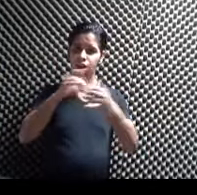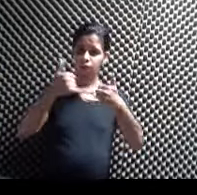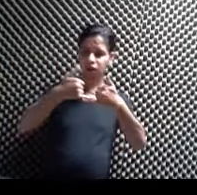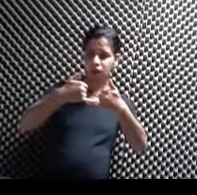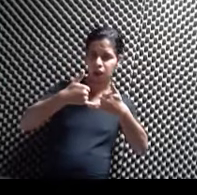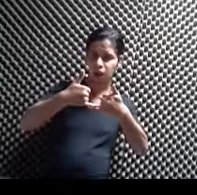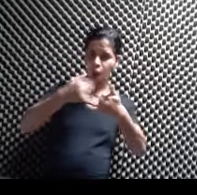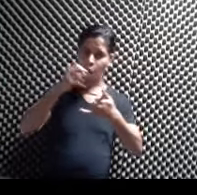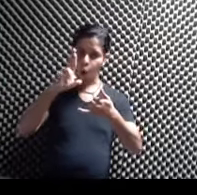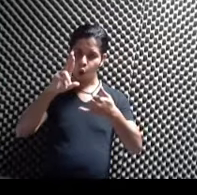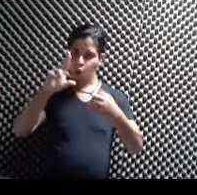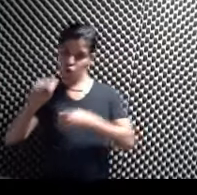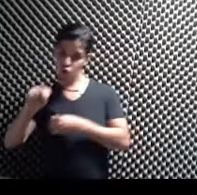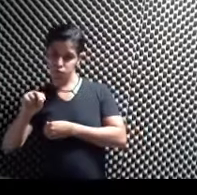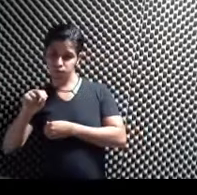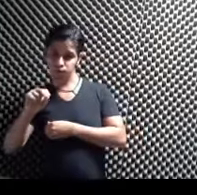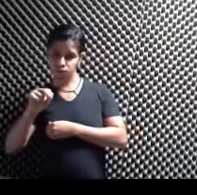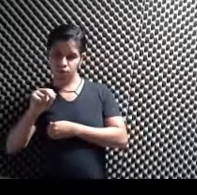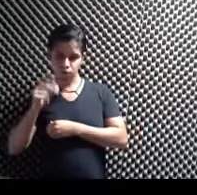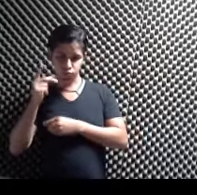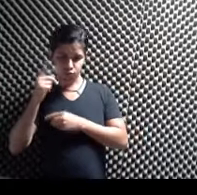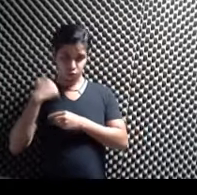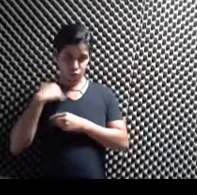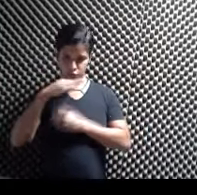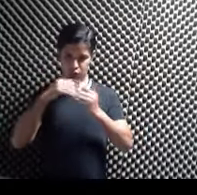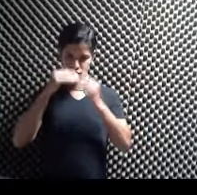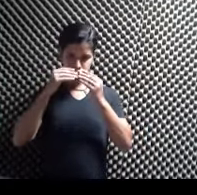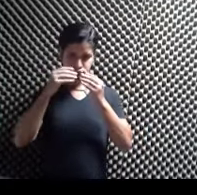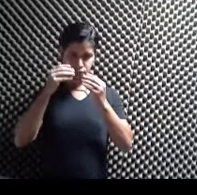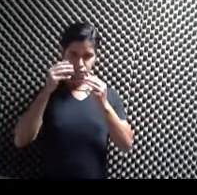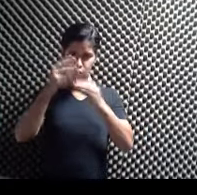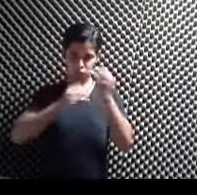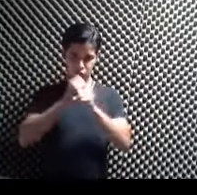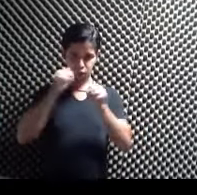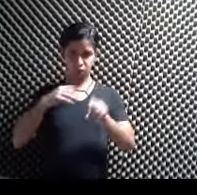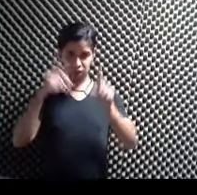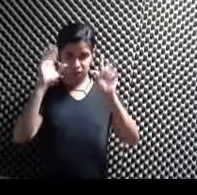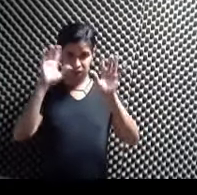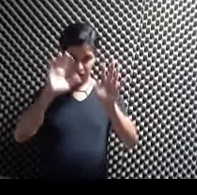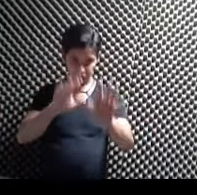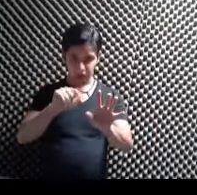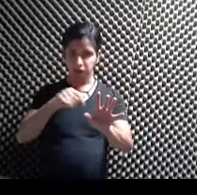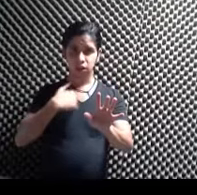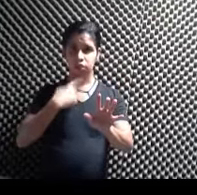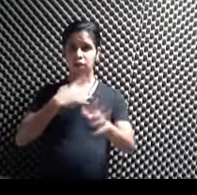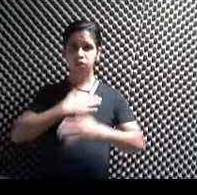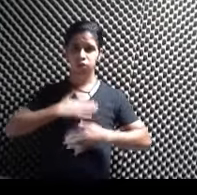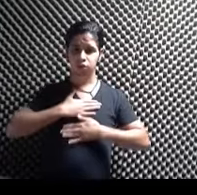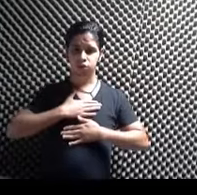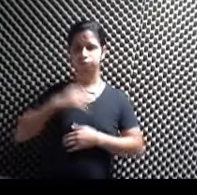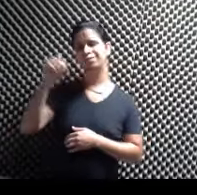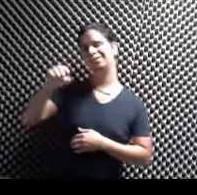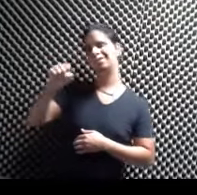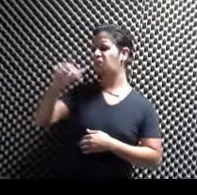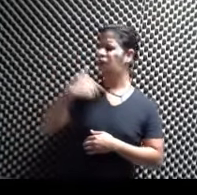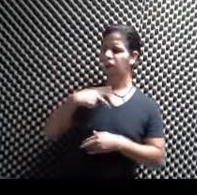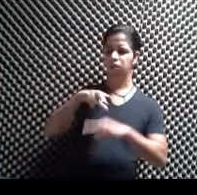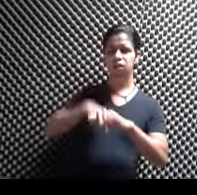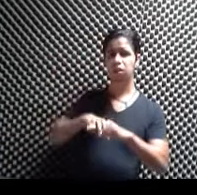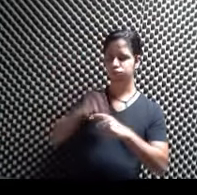importa. Todo el mundo puede ir y se disfruta la otra. Sí, lo van a pasar bien. No es nada para uno sentarse a pensar, no es nada que te